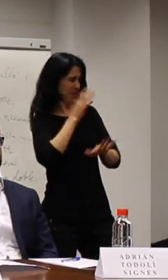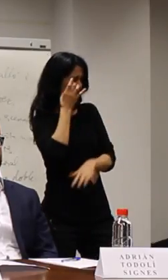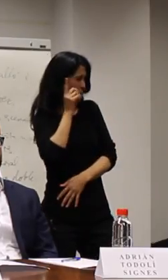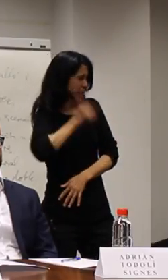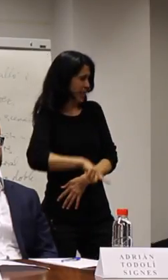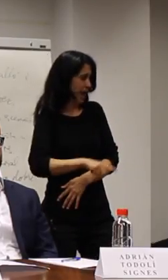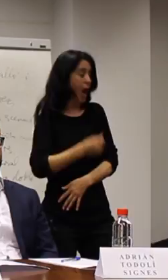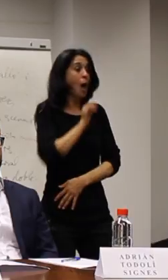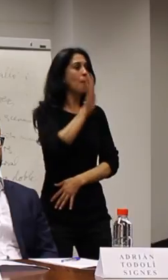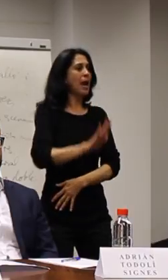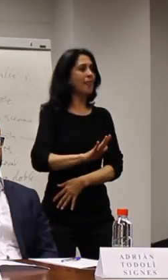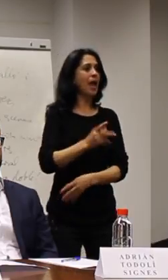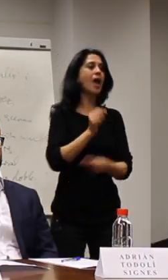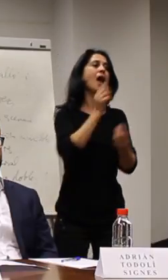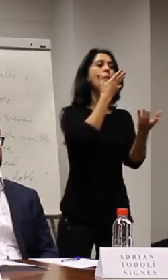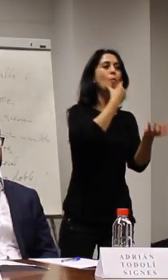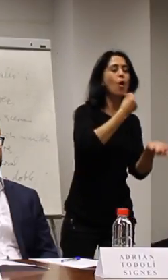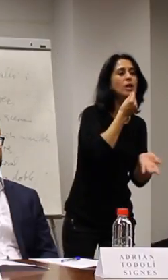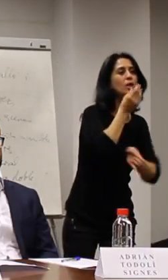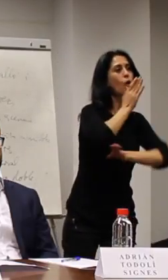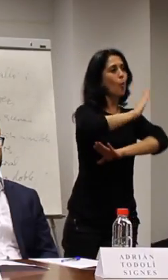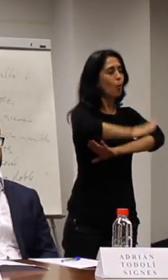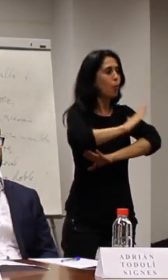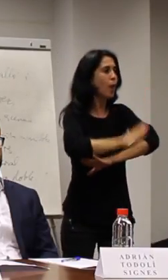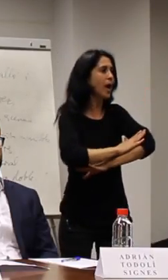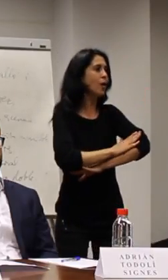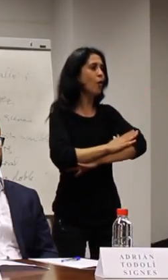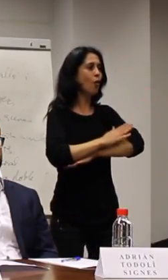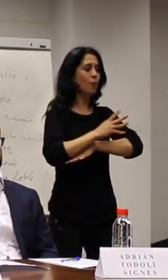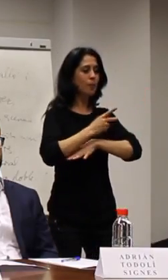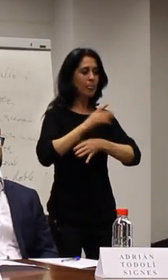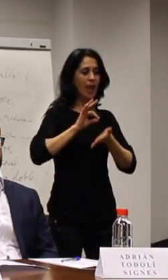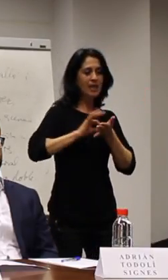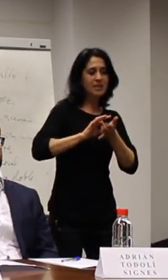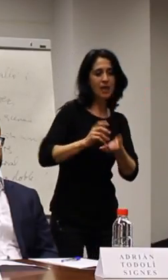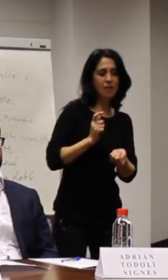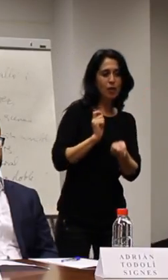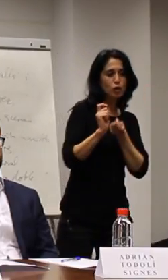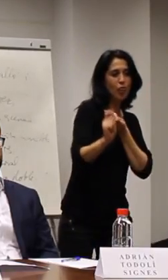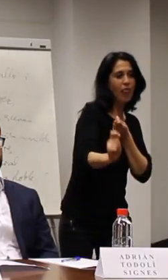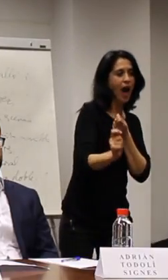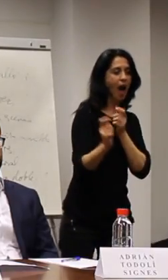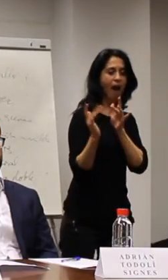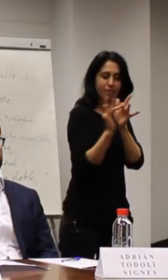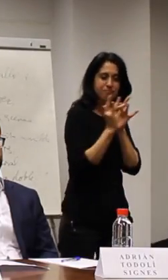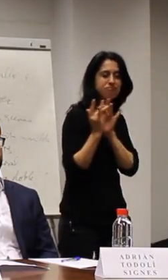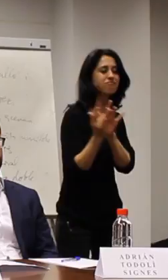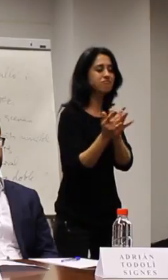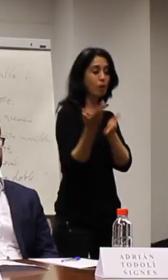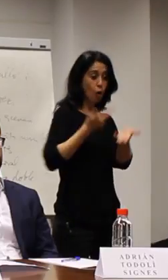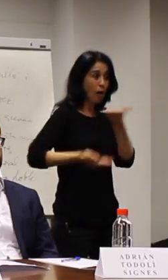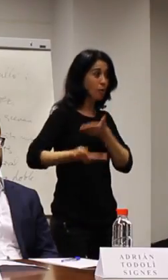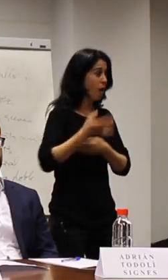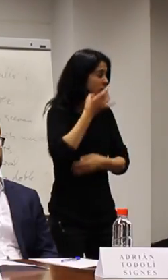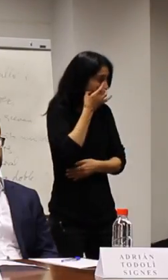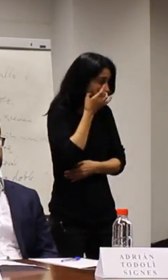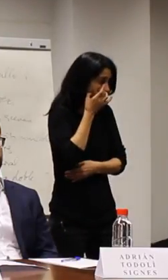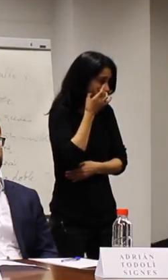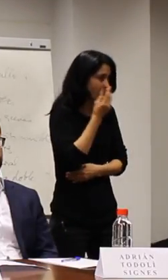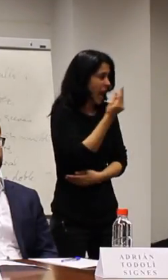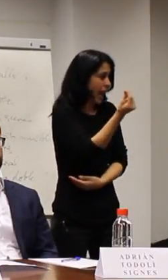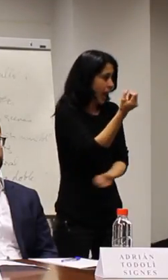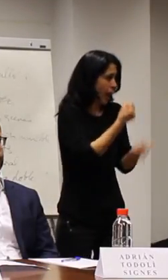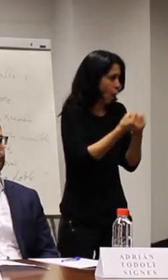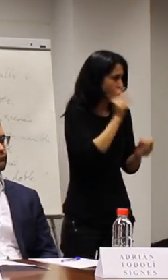legitimar bajo la apariencia benévola de lo contributivo, del compañerismo y tal y cual, lo que es un puro negocio y punto, y no